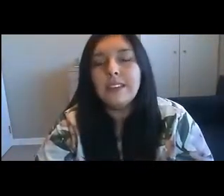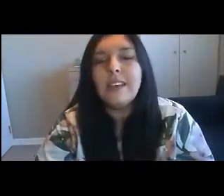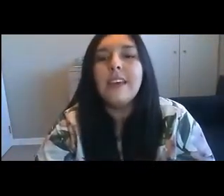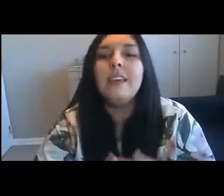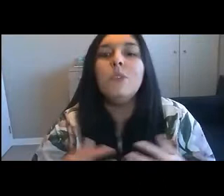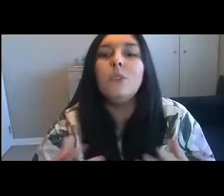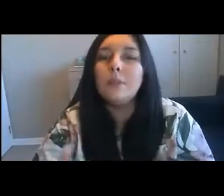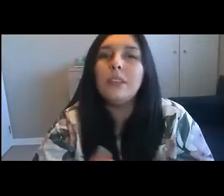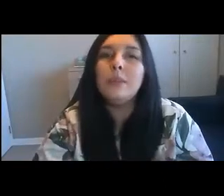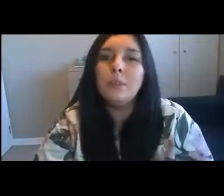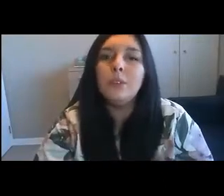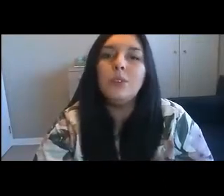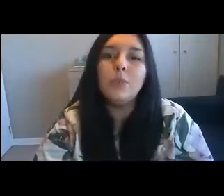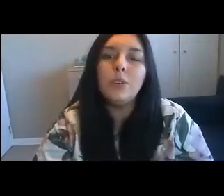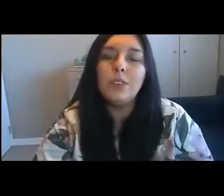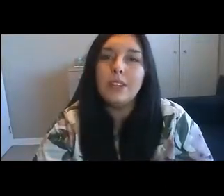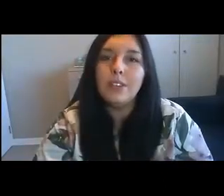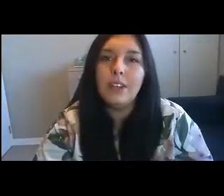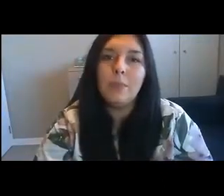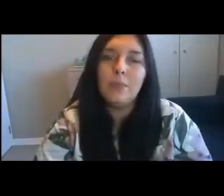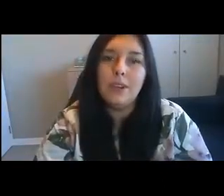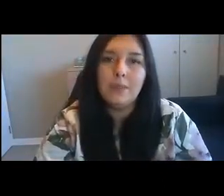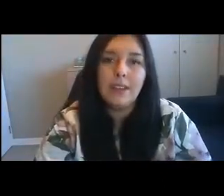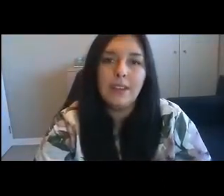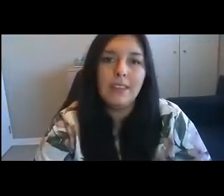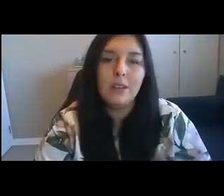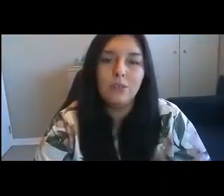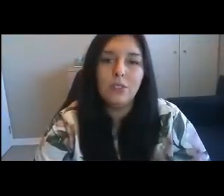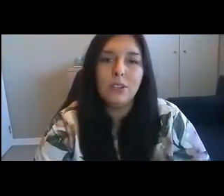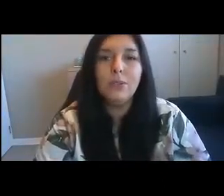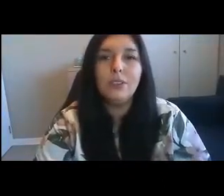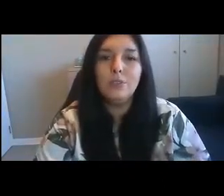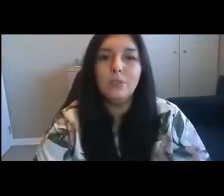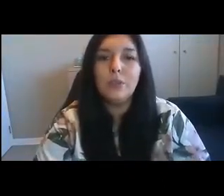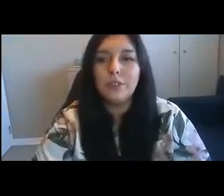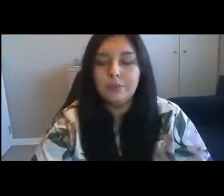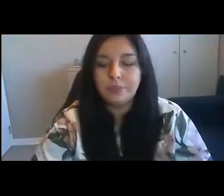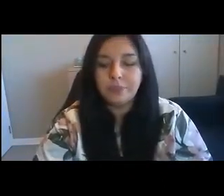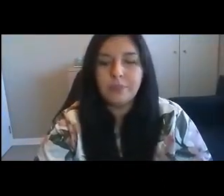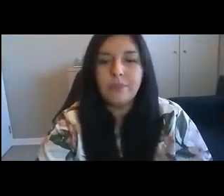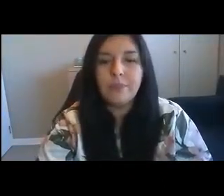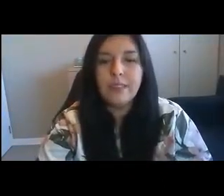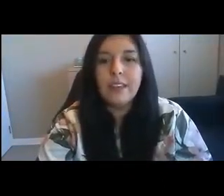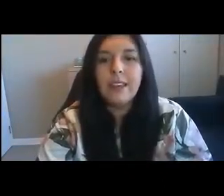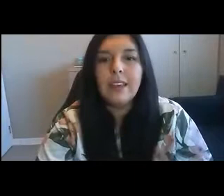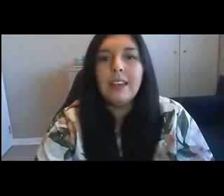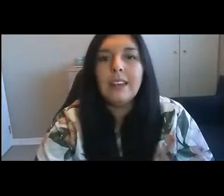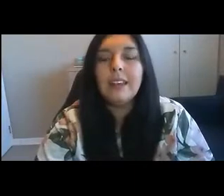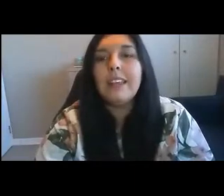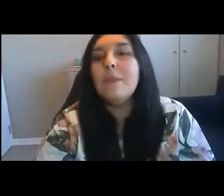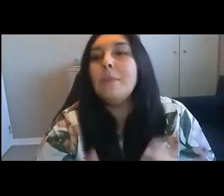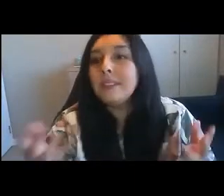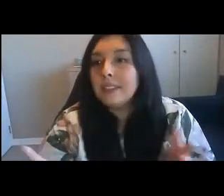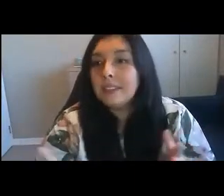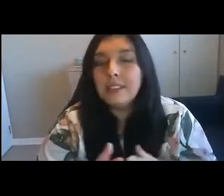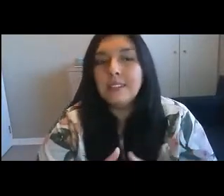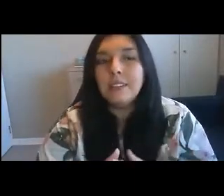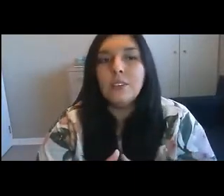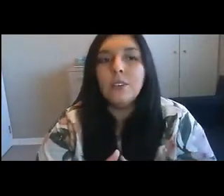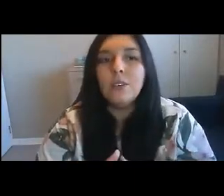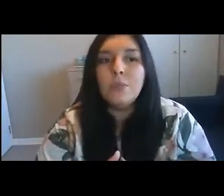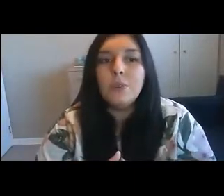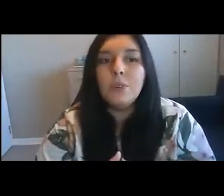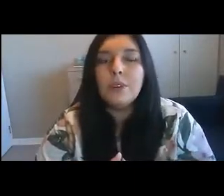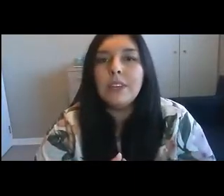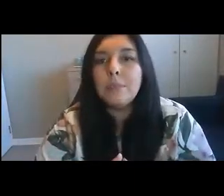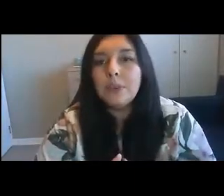señas. Y actualmente me encuentro como coordinadora del programa acá de inclusión en educación superior. Les quería presentar, cierto,